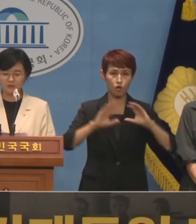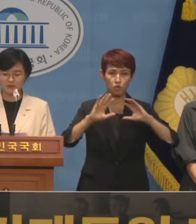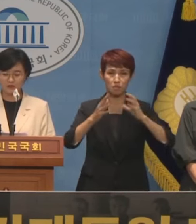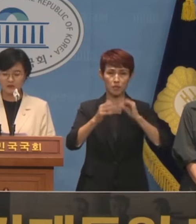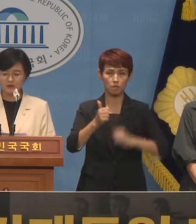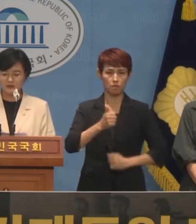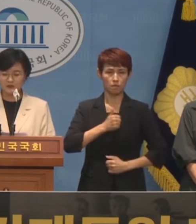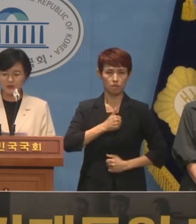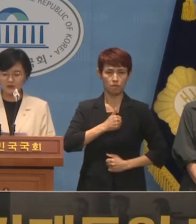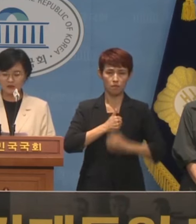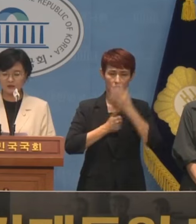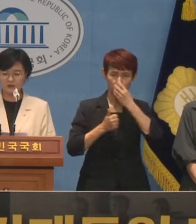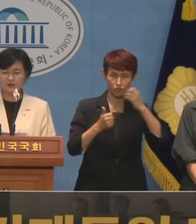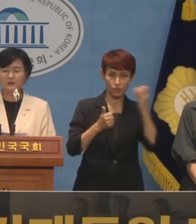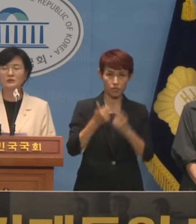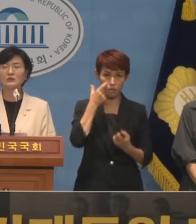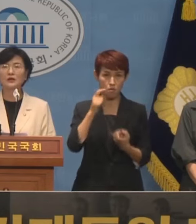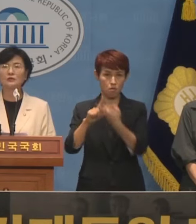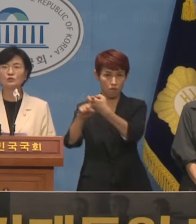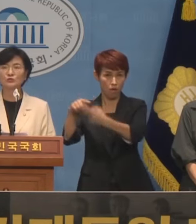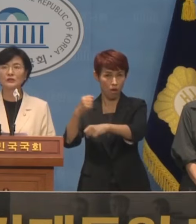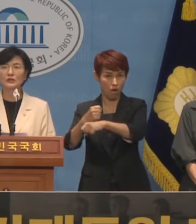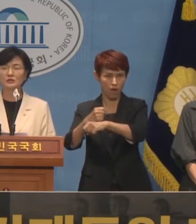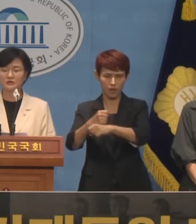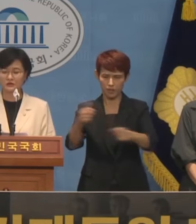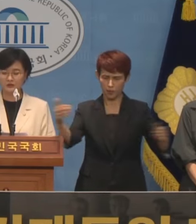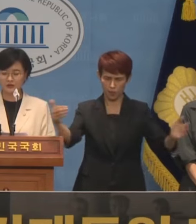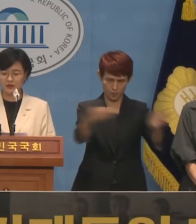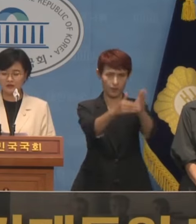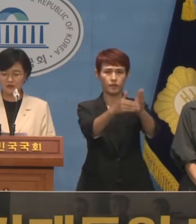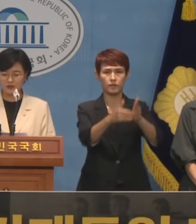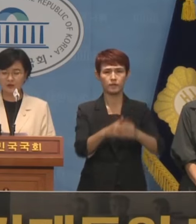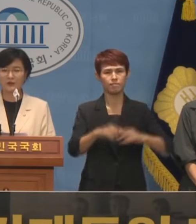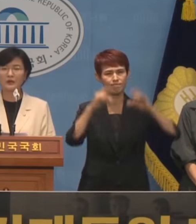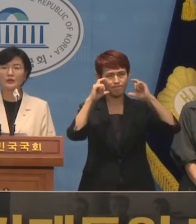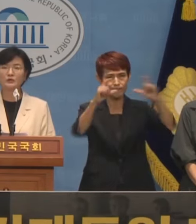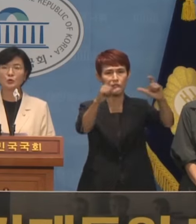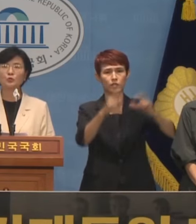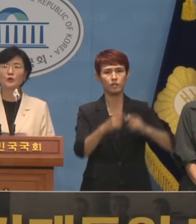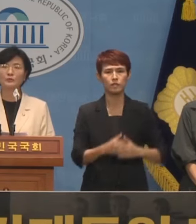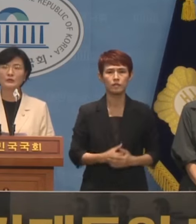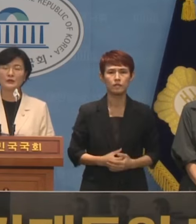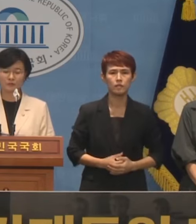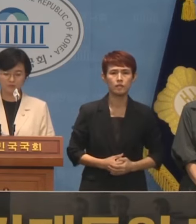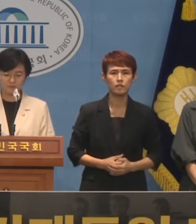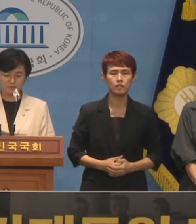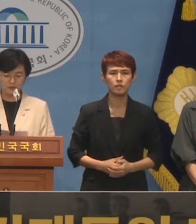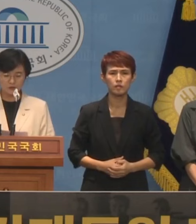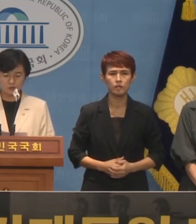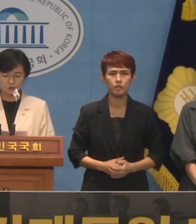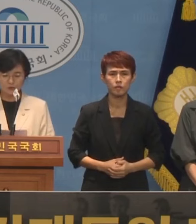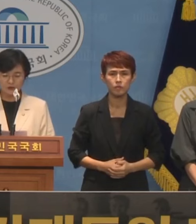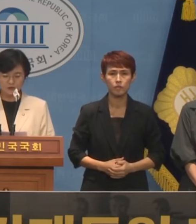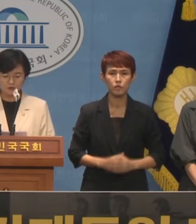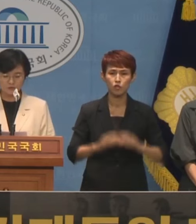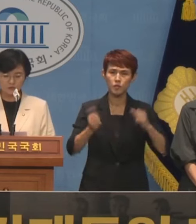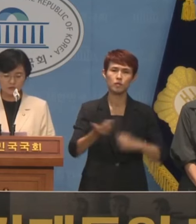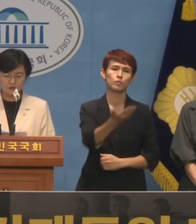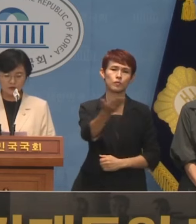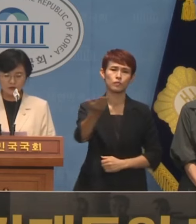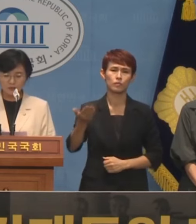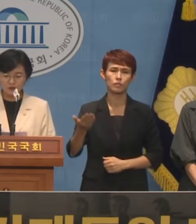짓밟는 친일 행각을 즉각 중단할 것을 강력하게 촉구합니다 국민